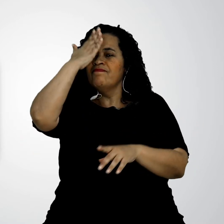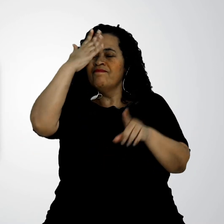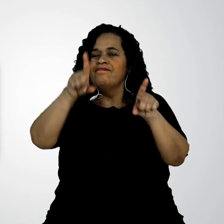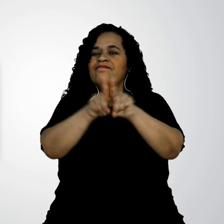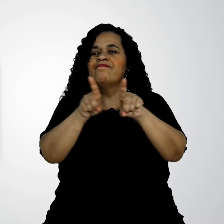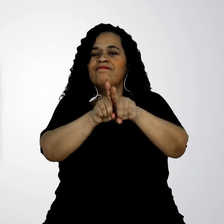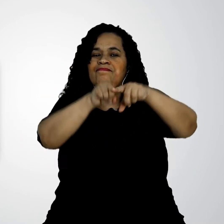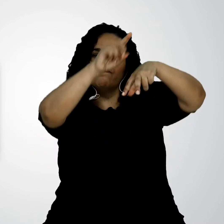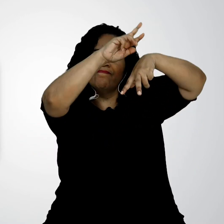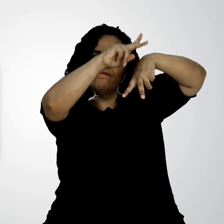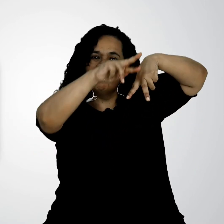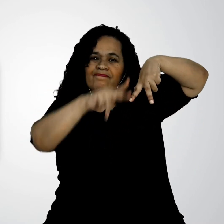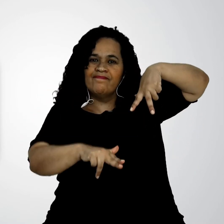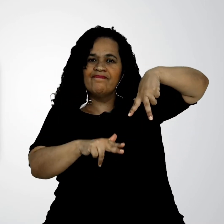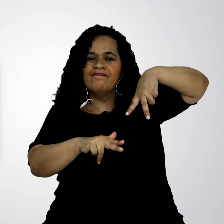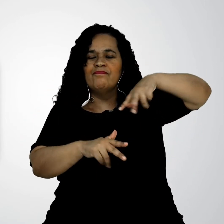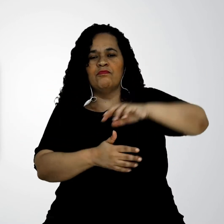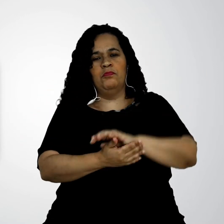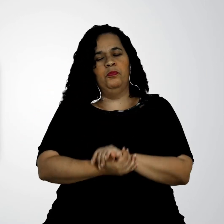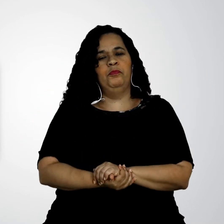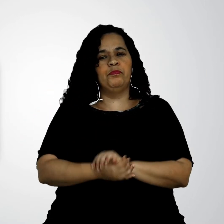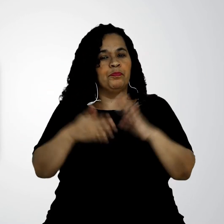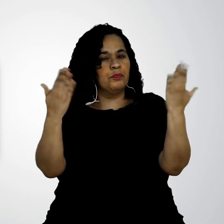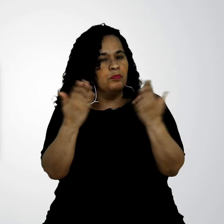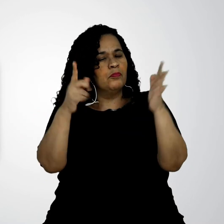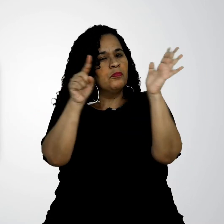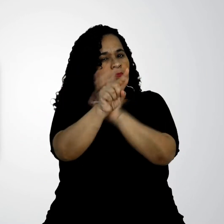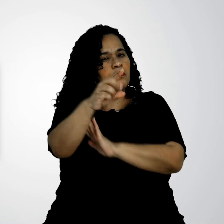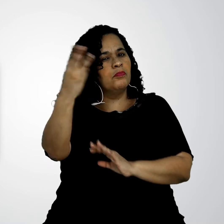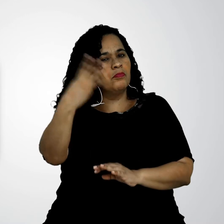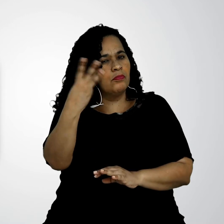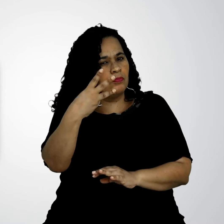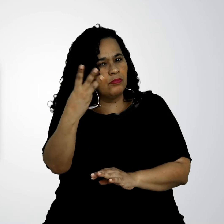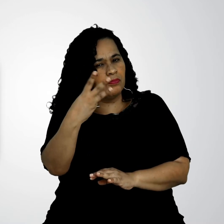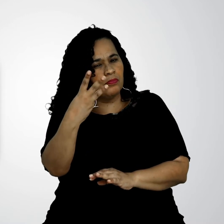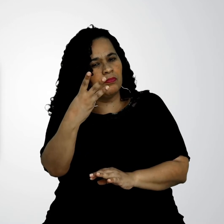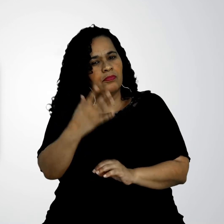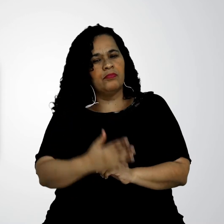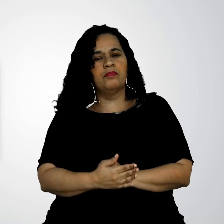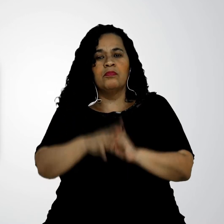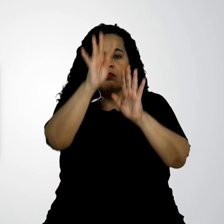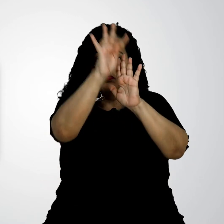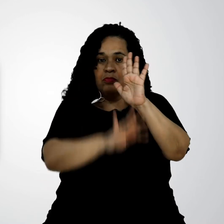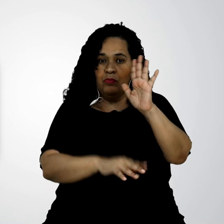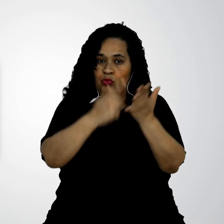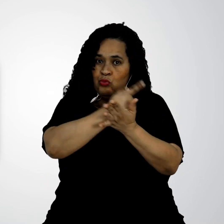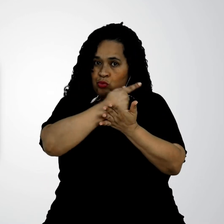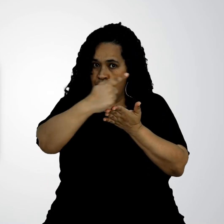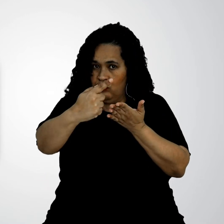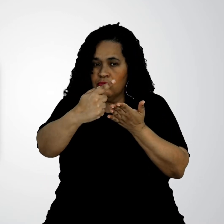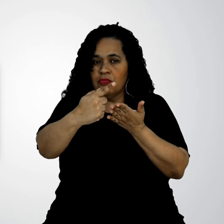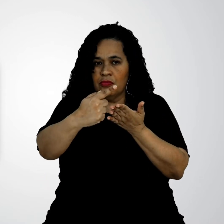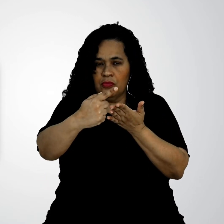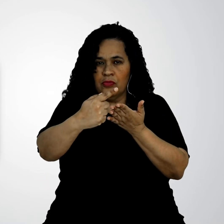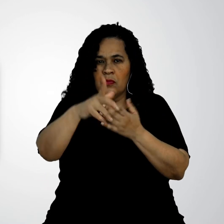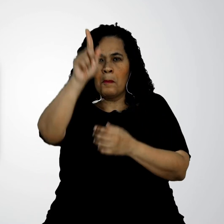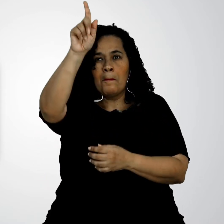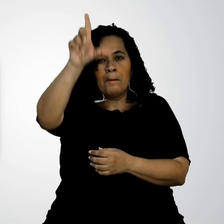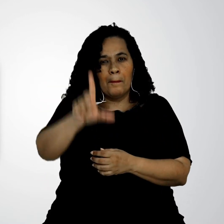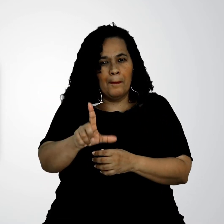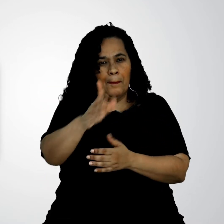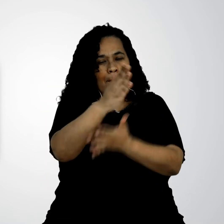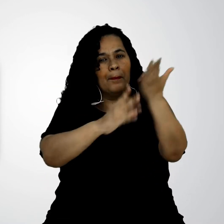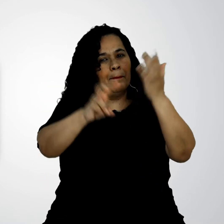de gênero, tá? Na pergunta de número 3, então, com base no texto de Gênesis também, e também de Gálatas